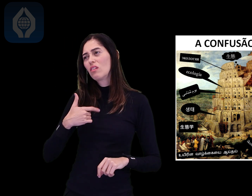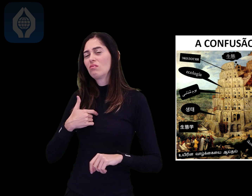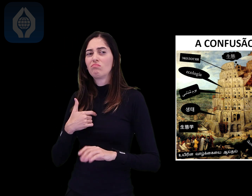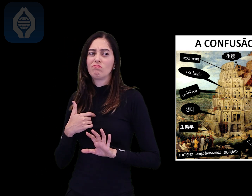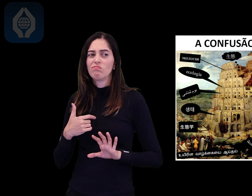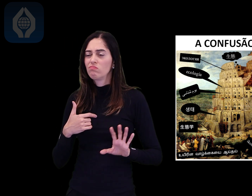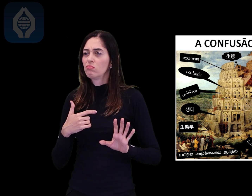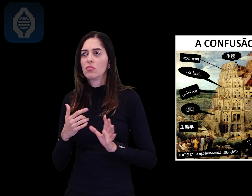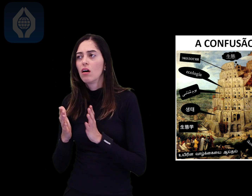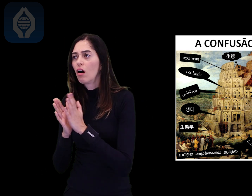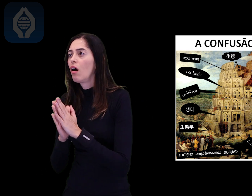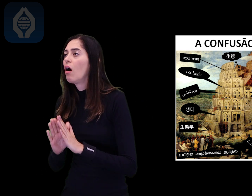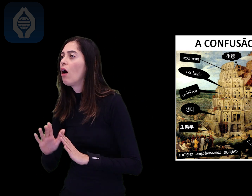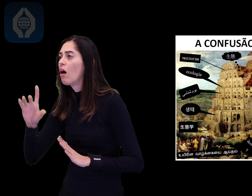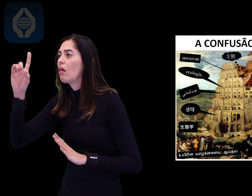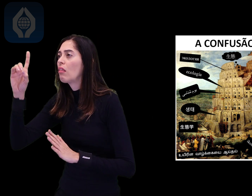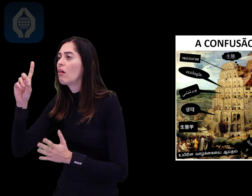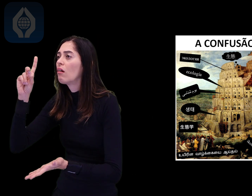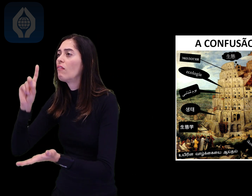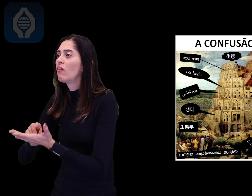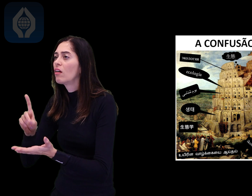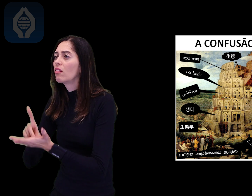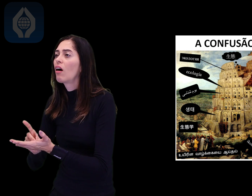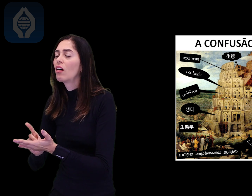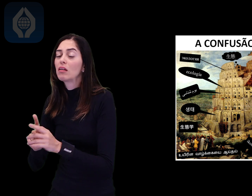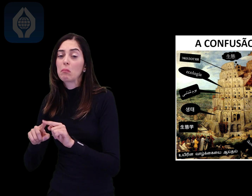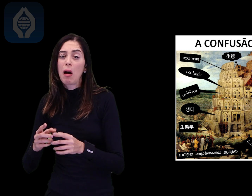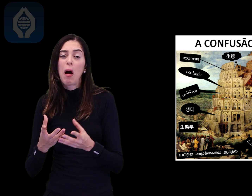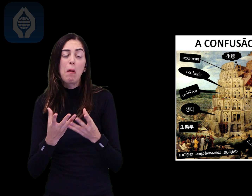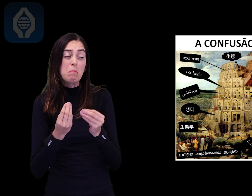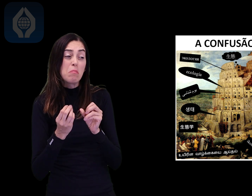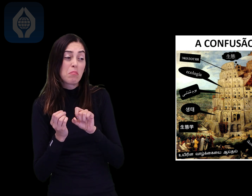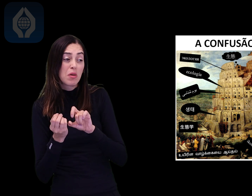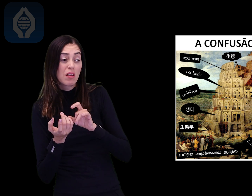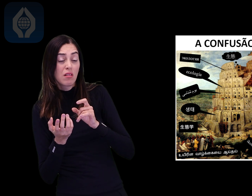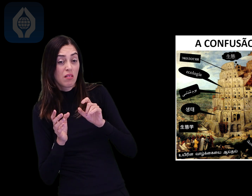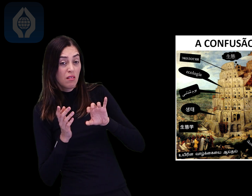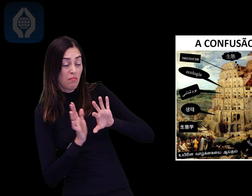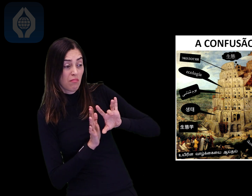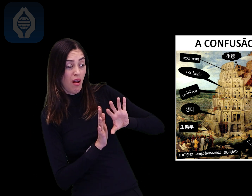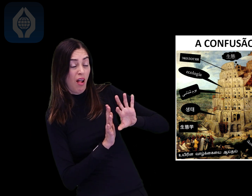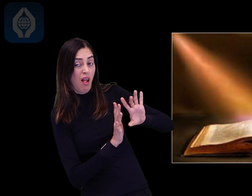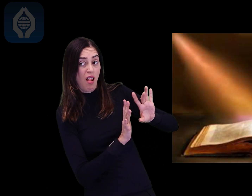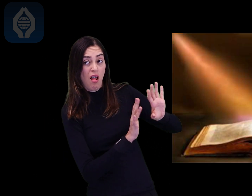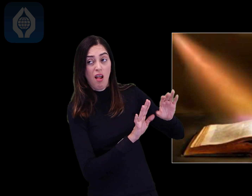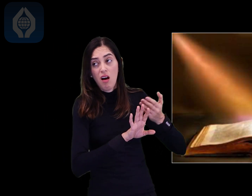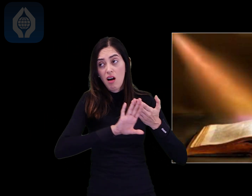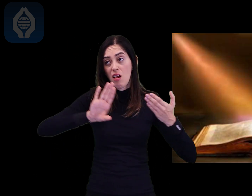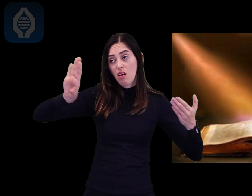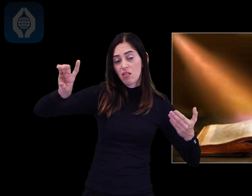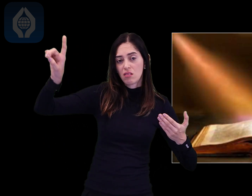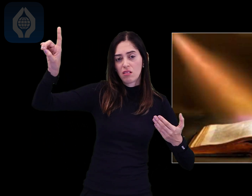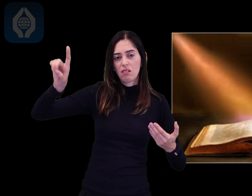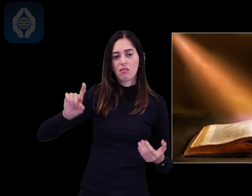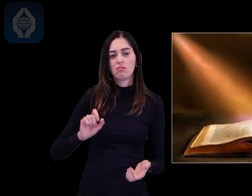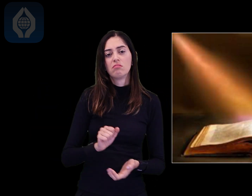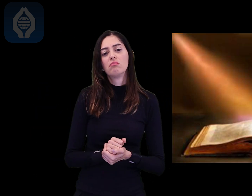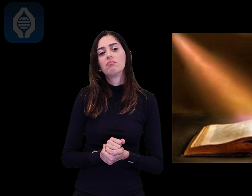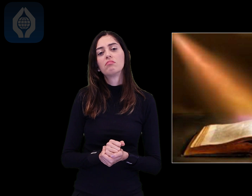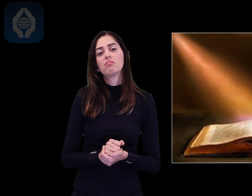Deus vivo e verdadeiro, mas a maioria se afastou de Deus. Conclusão. Você quer entender